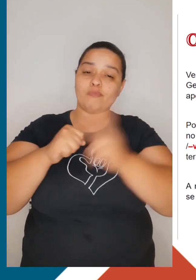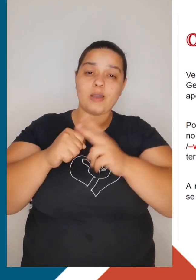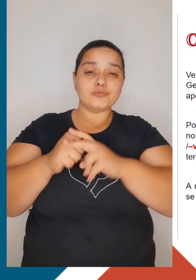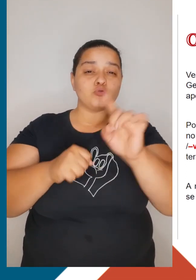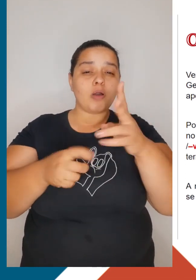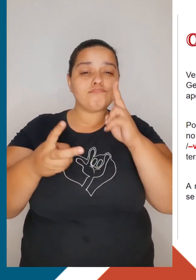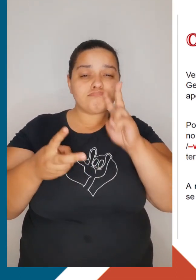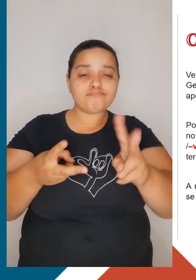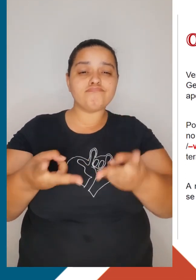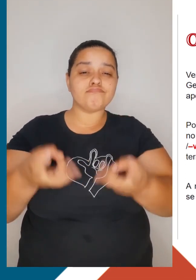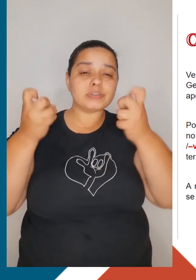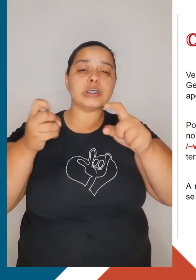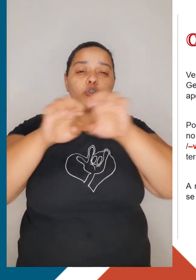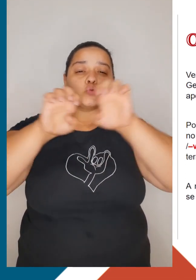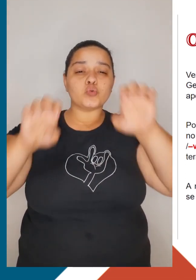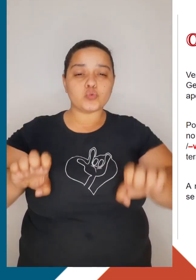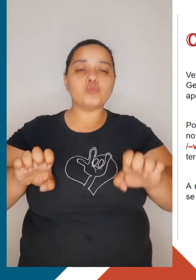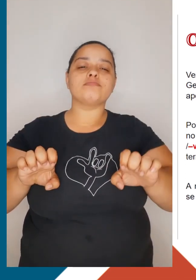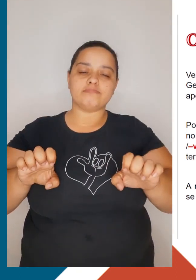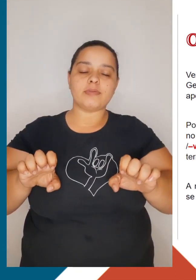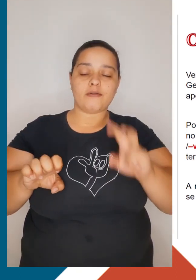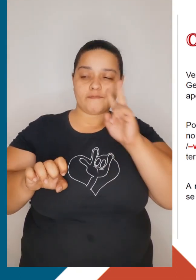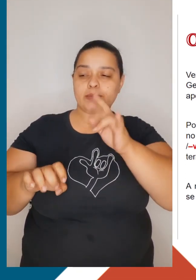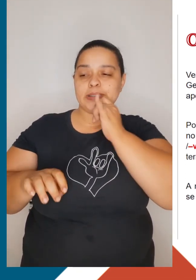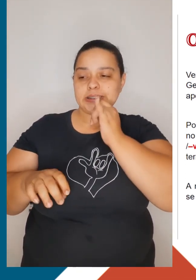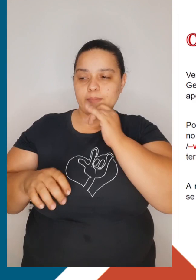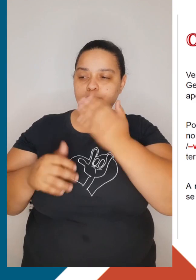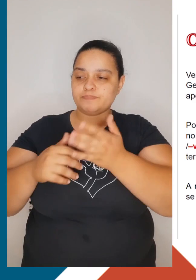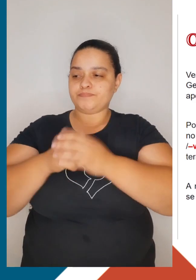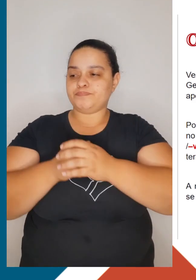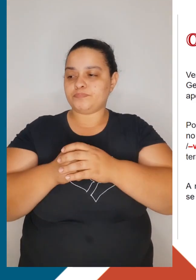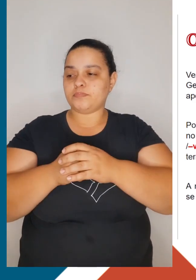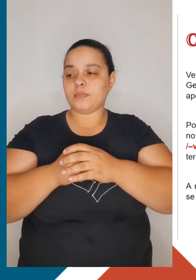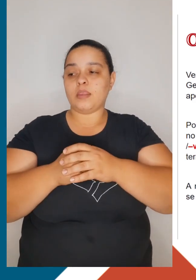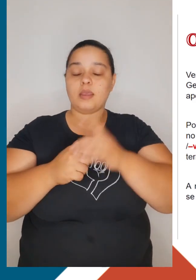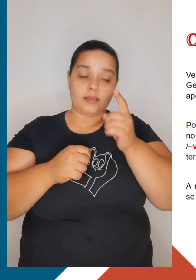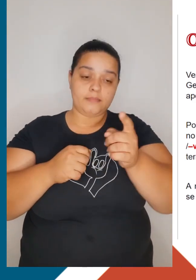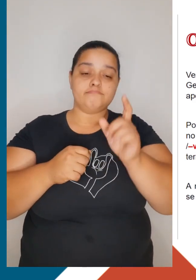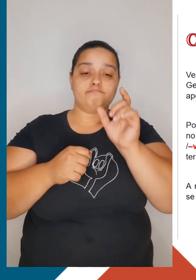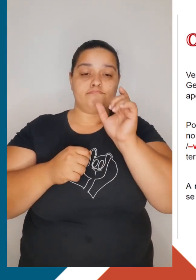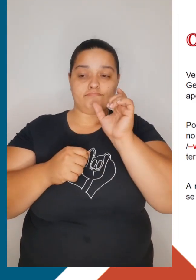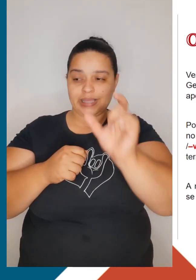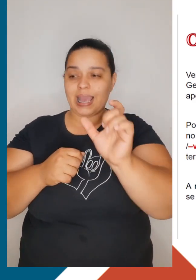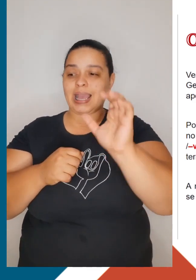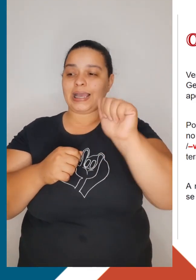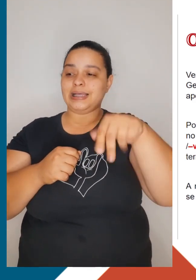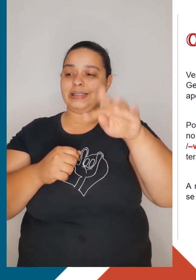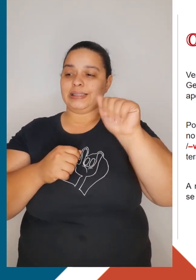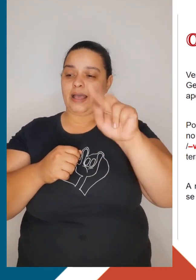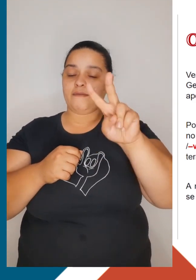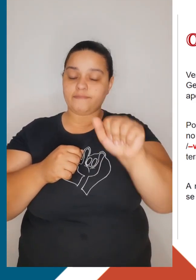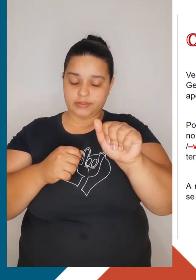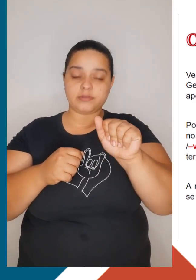apenas observando sua estrutura ou forma. Vejamos o exemplo. Ao considerar a forma verbal